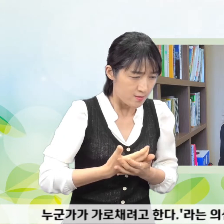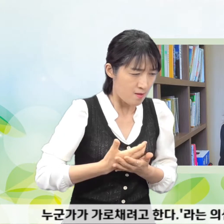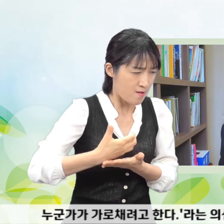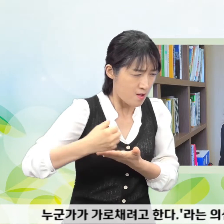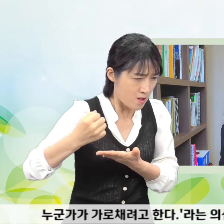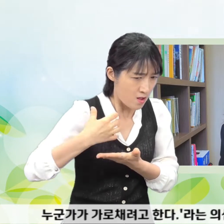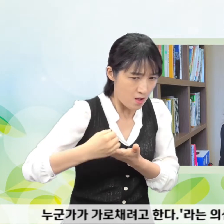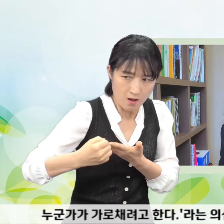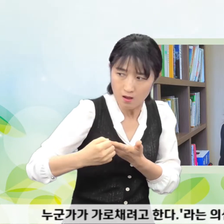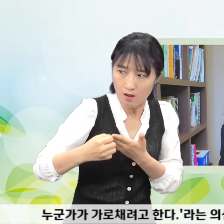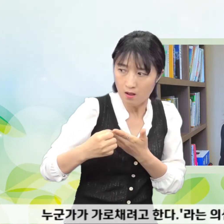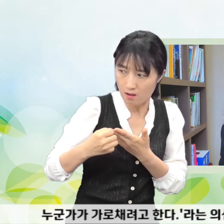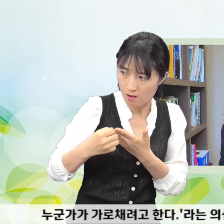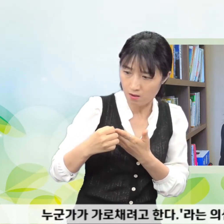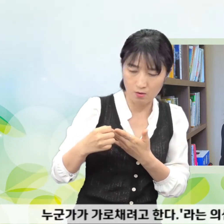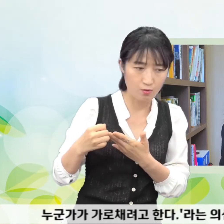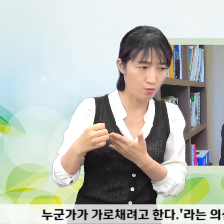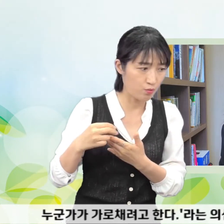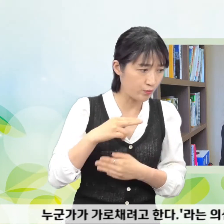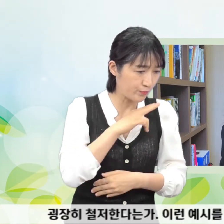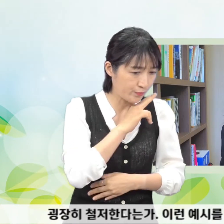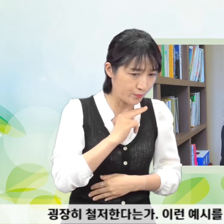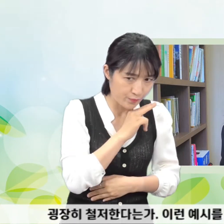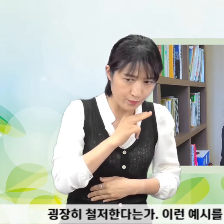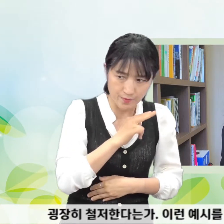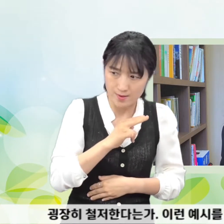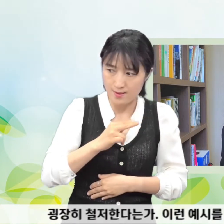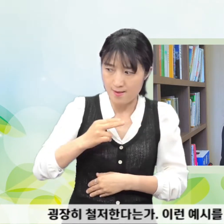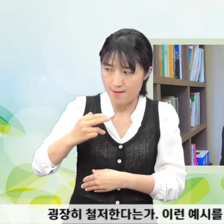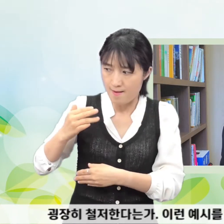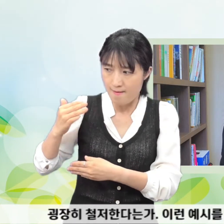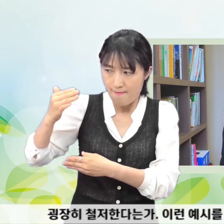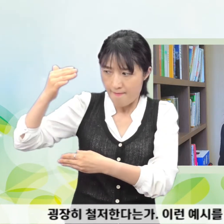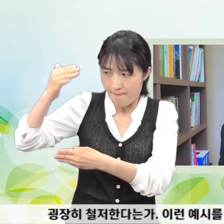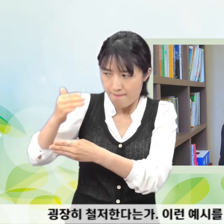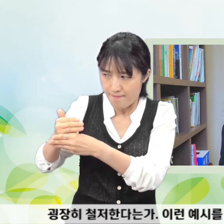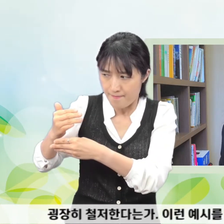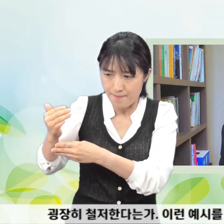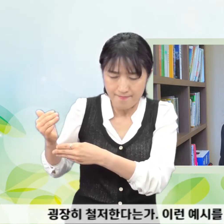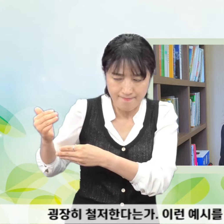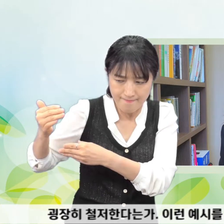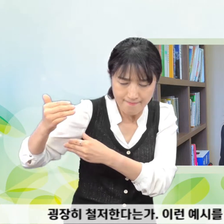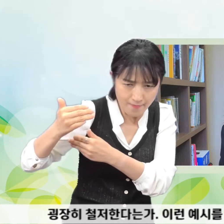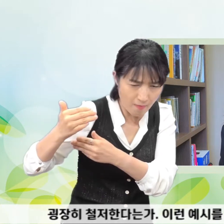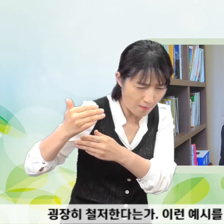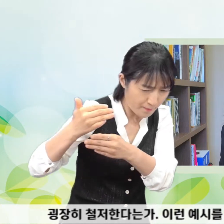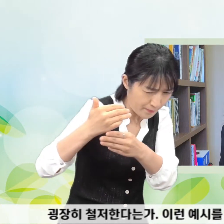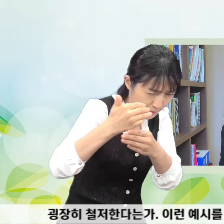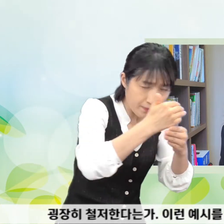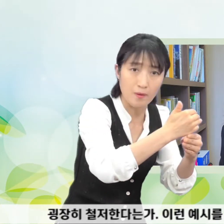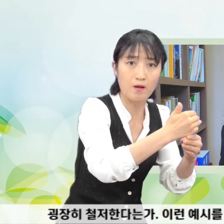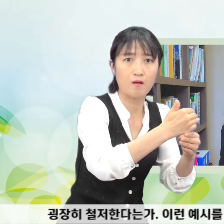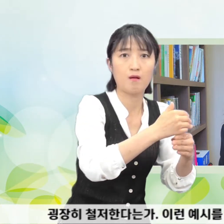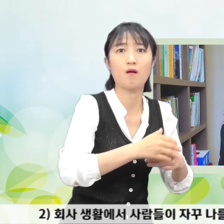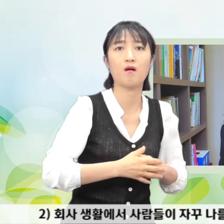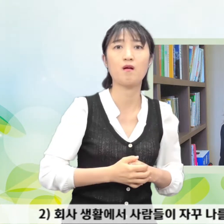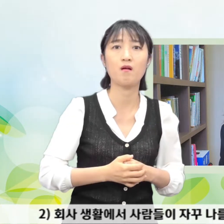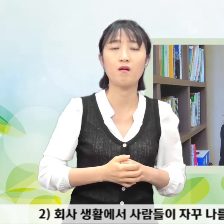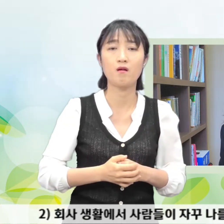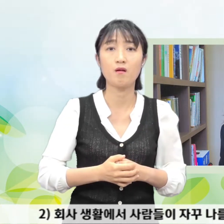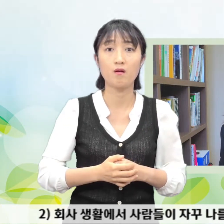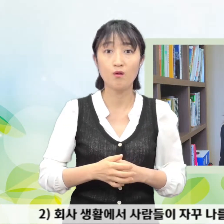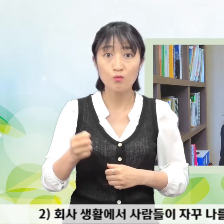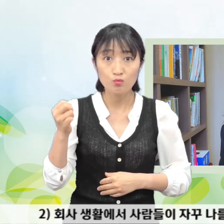한다 라는 이제 의심이 계속 들어서 굉장히 보완을 철저히 한다던가, 이런 이제 예를 들어볼 수가 있겠고요.